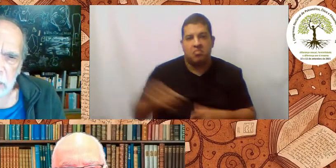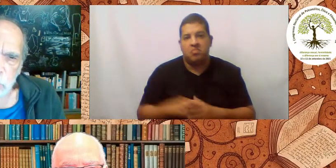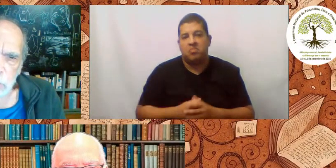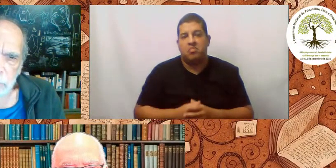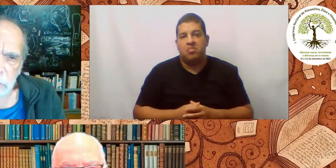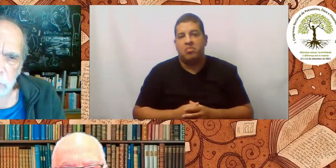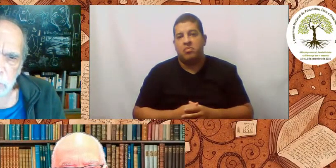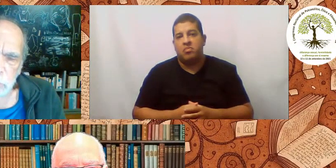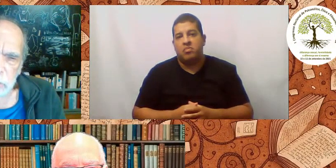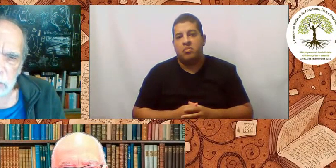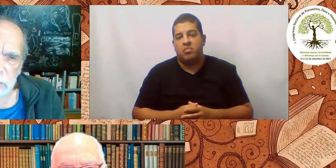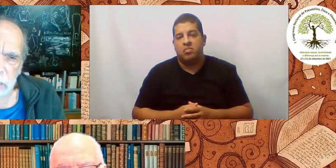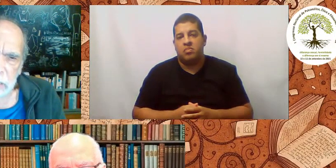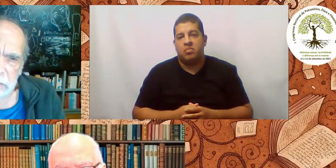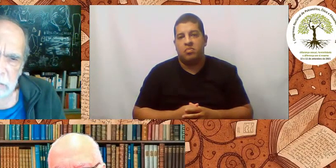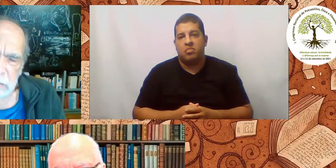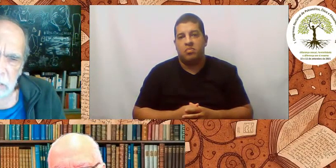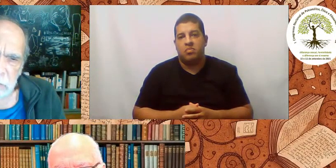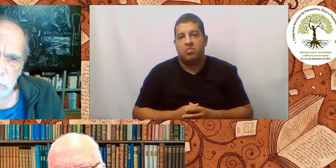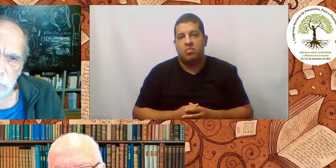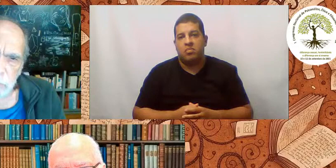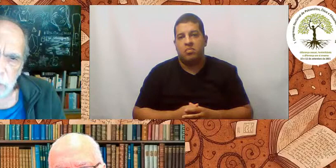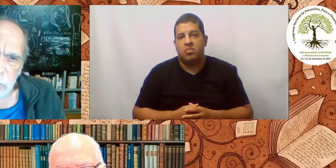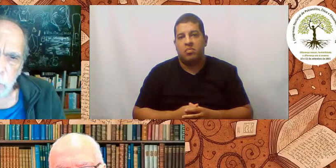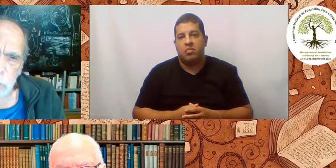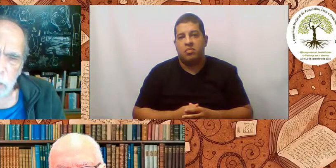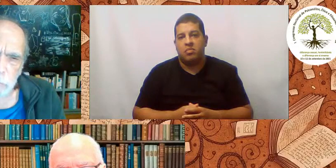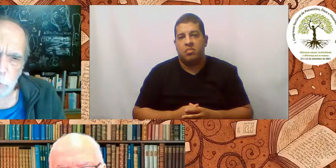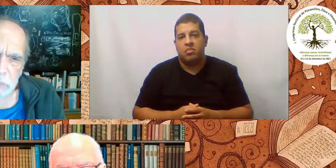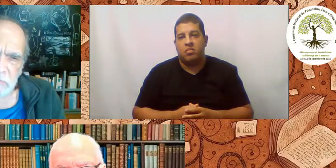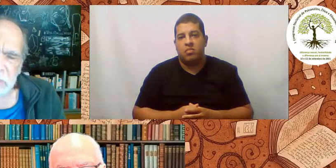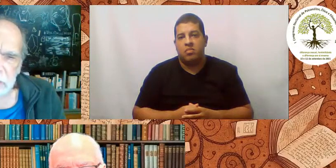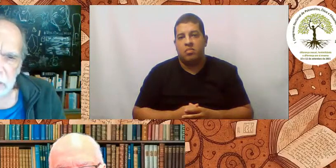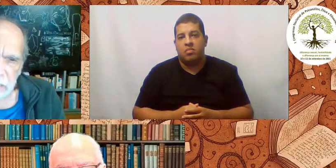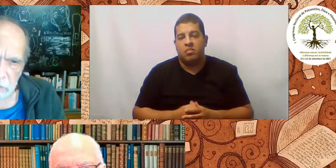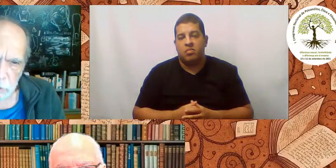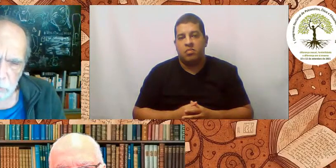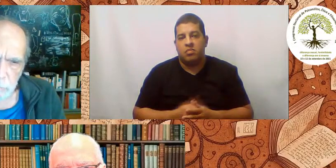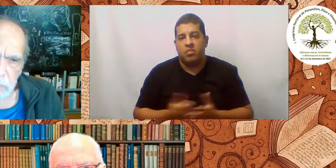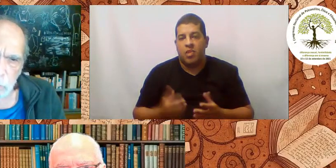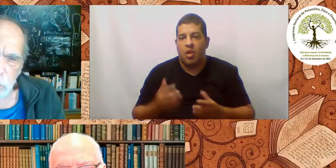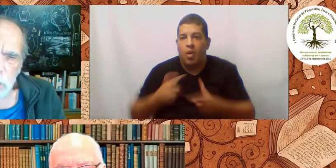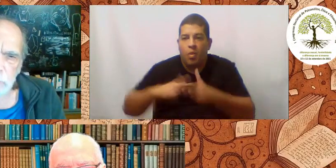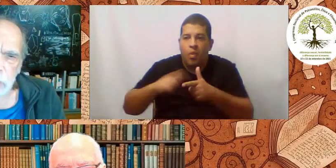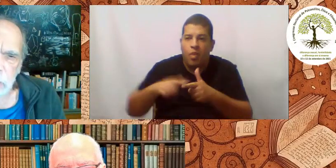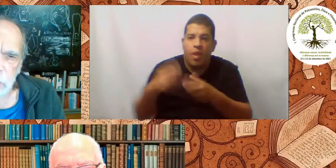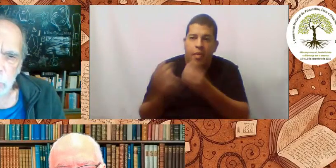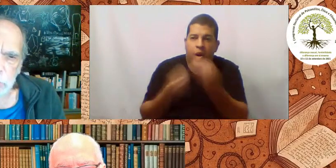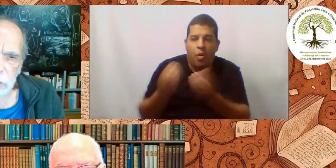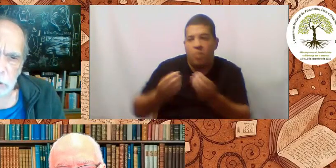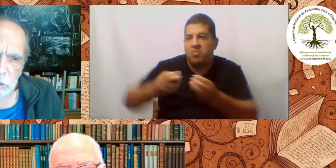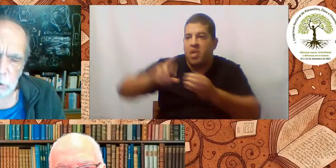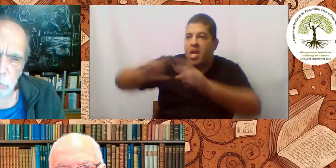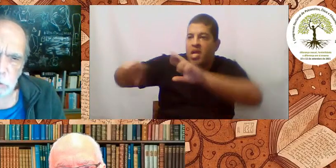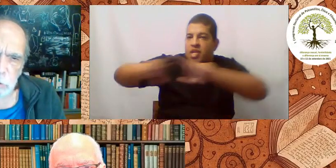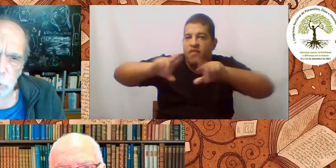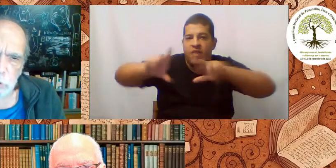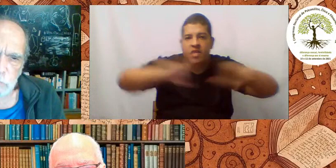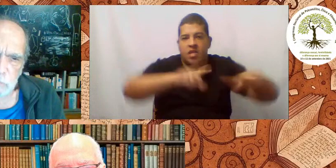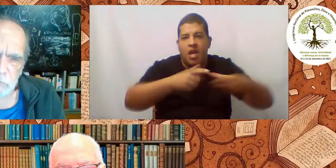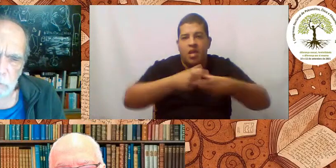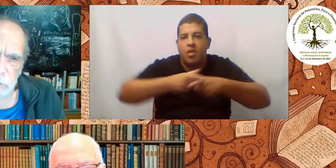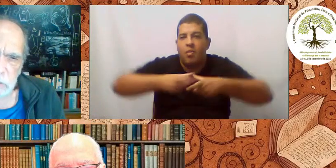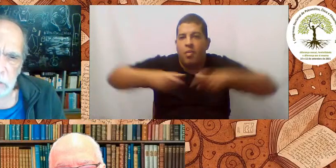Esse recalcamento ele está se dando no campo de uma diversidade maior do que